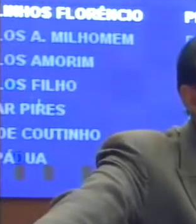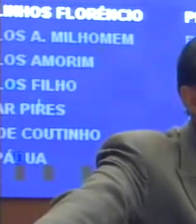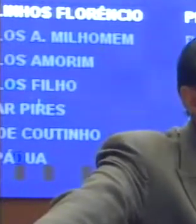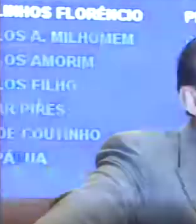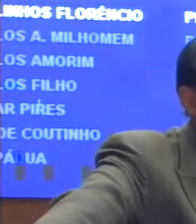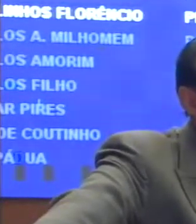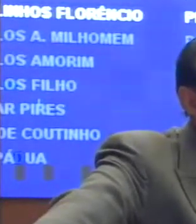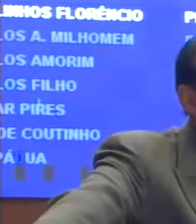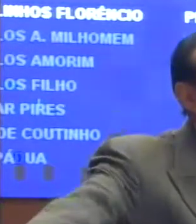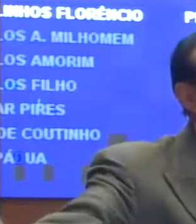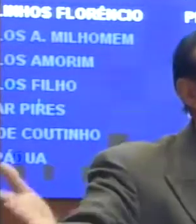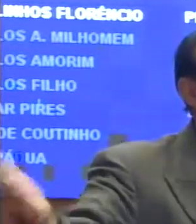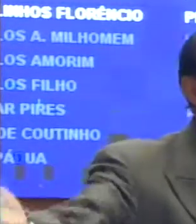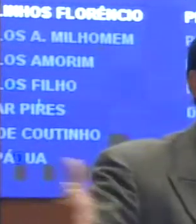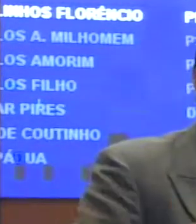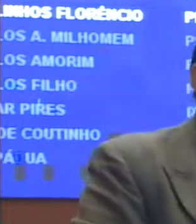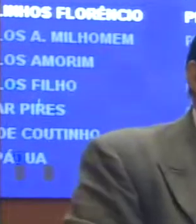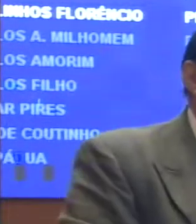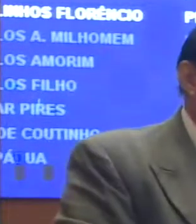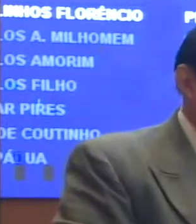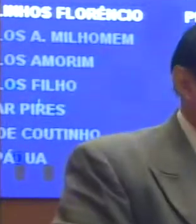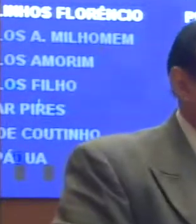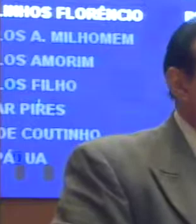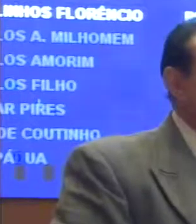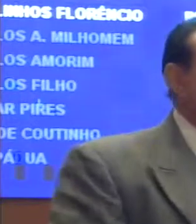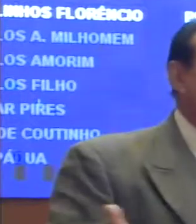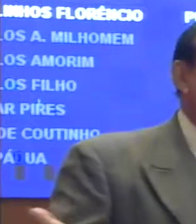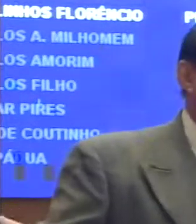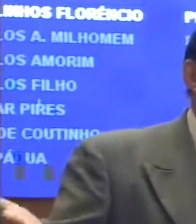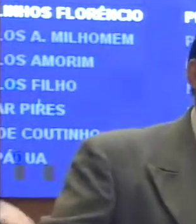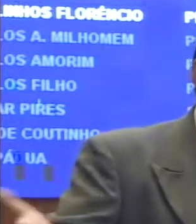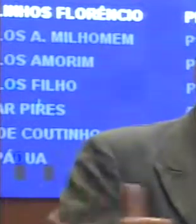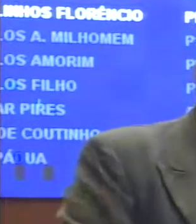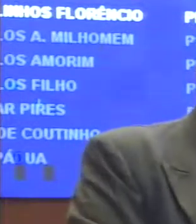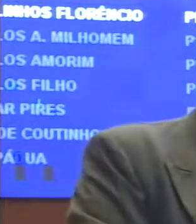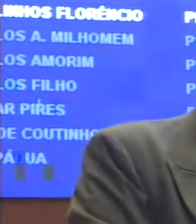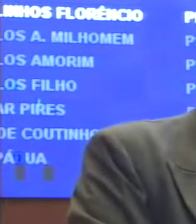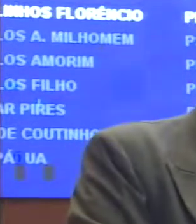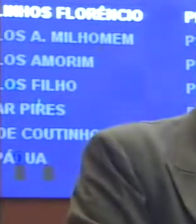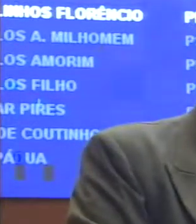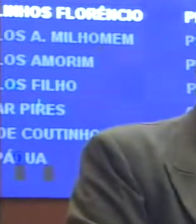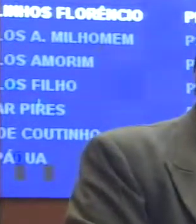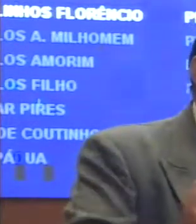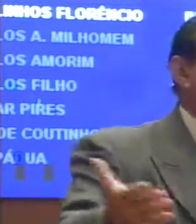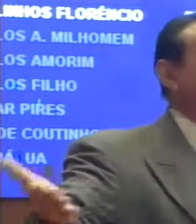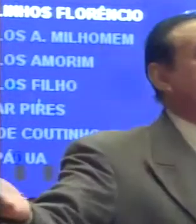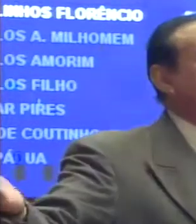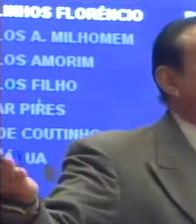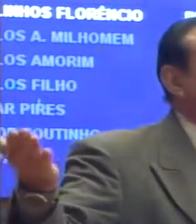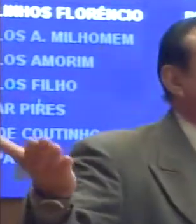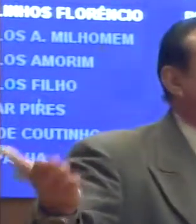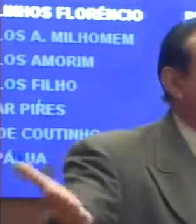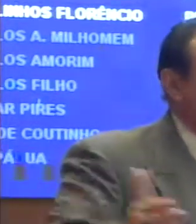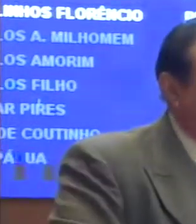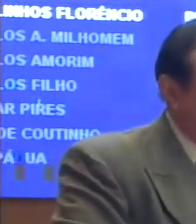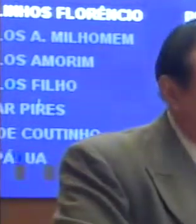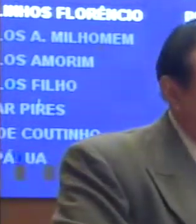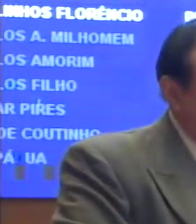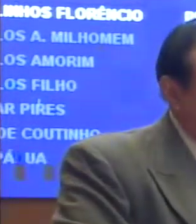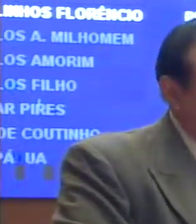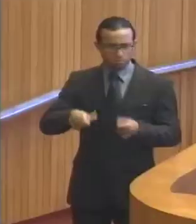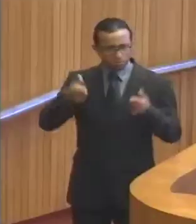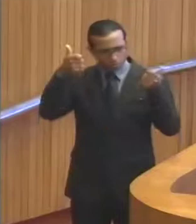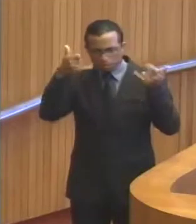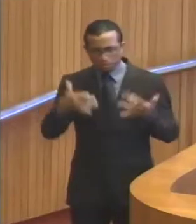Sarney para falar o que no Maranhão? O que fizeram com o deputado Cutri? Não precisa dizer mais nada,